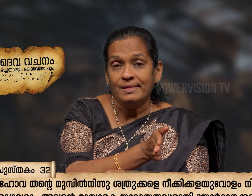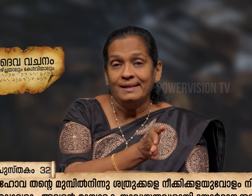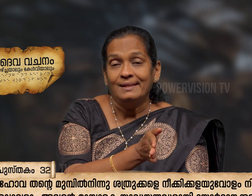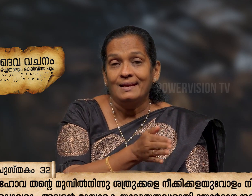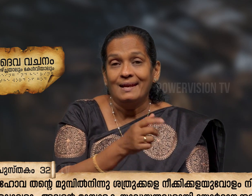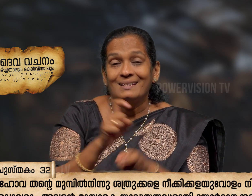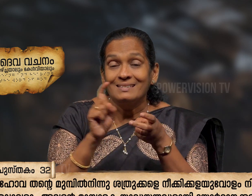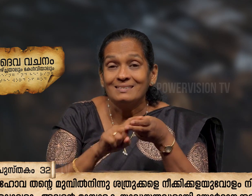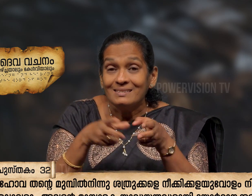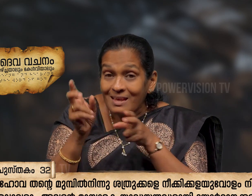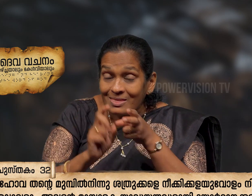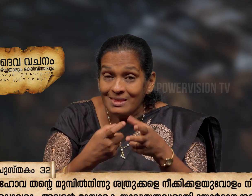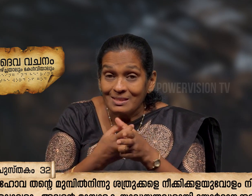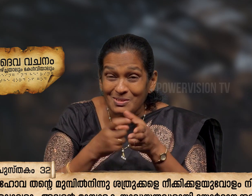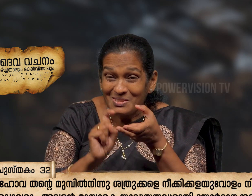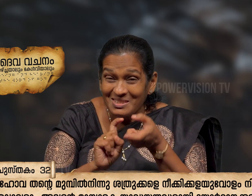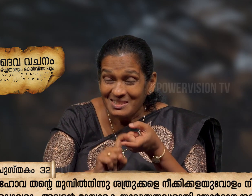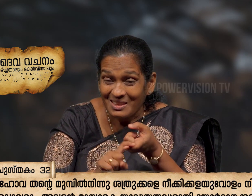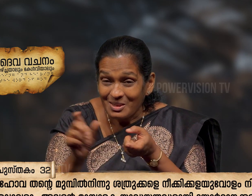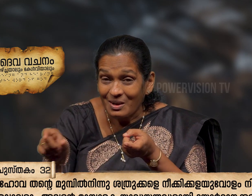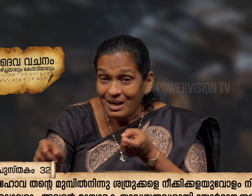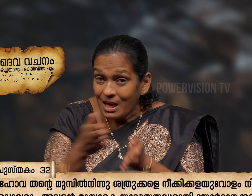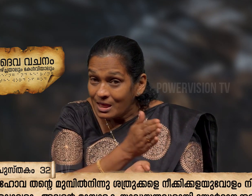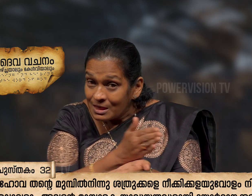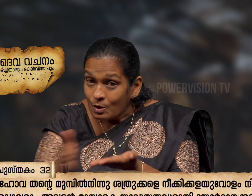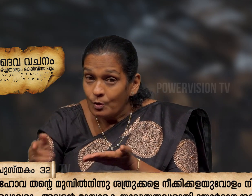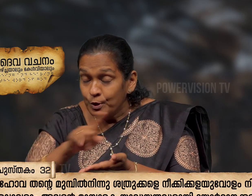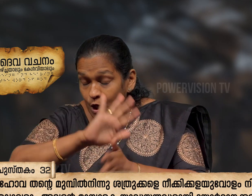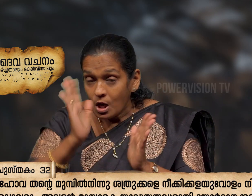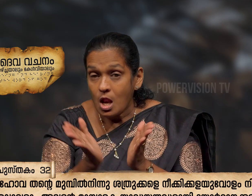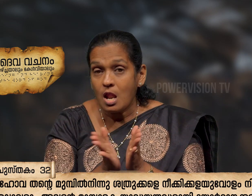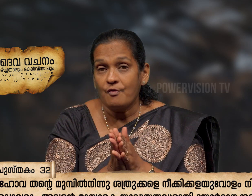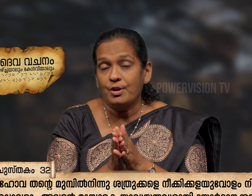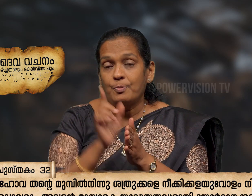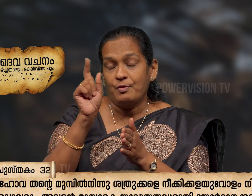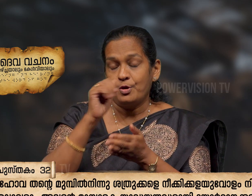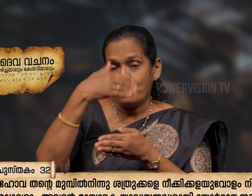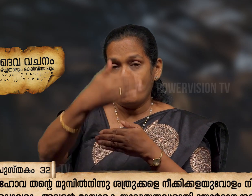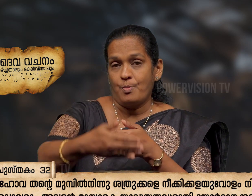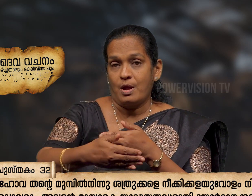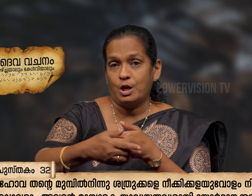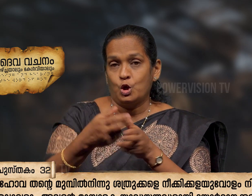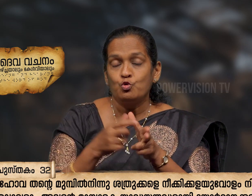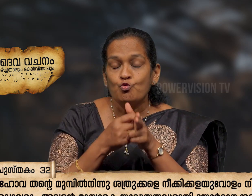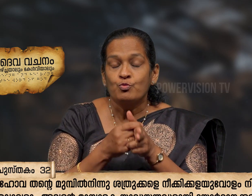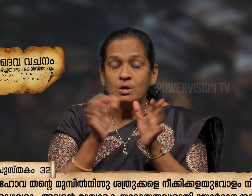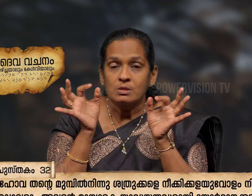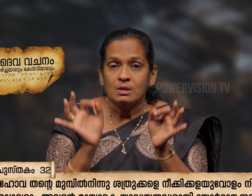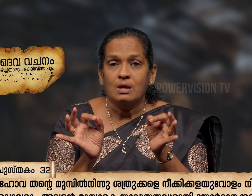നിന്ന് ശത്രുക്കളെ നീക്കിക്കളയുവോളം നിങ്ങൾ എല്ലാവരും അവന്റെ മുൻപാകെ